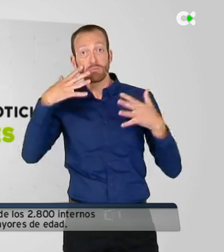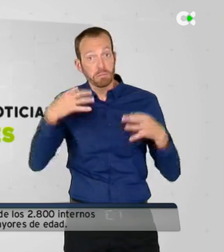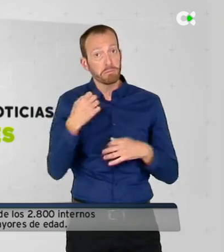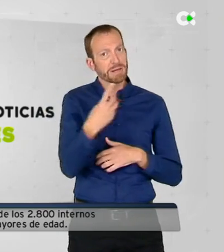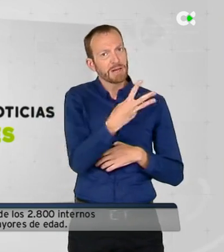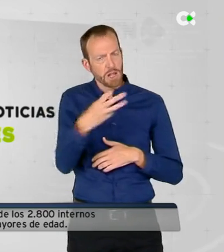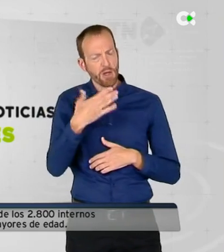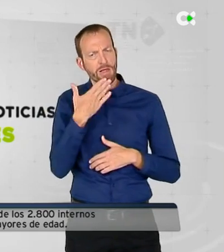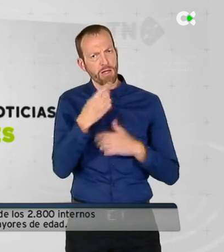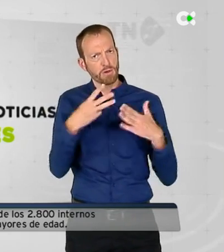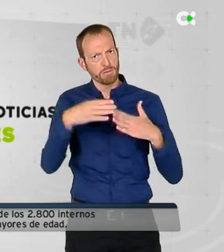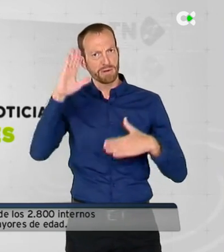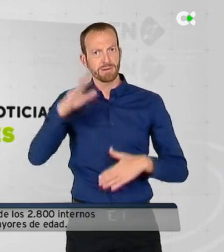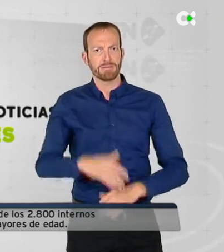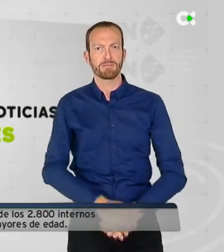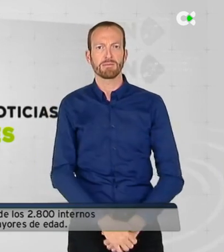ser mayores de edad.